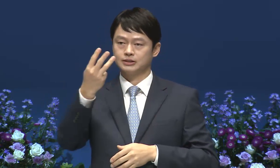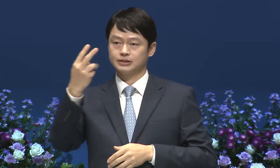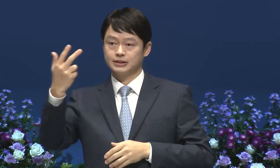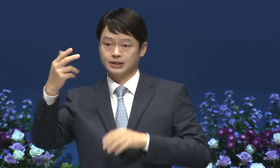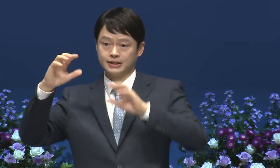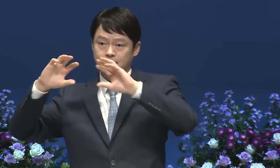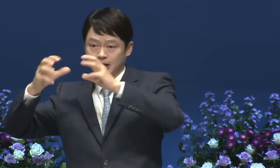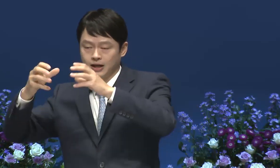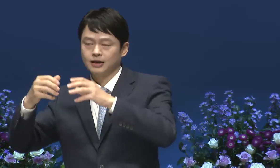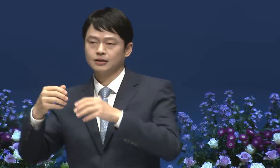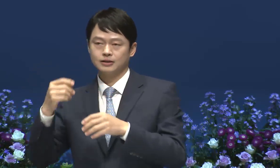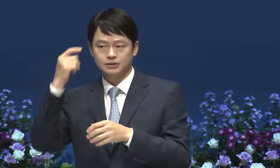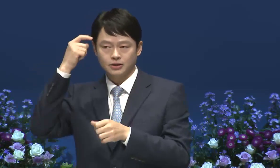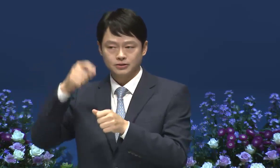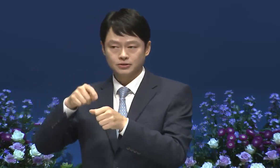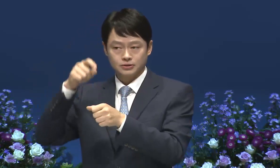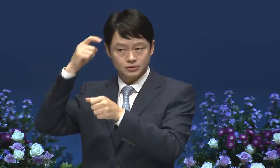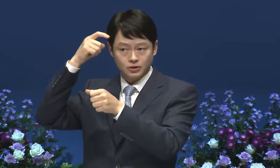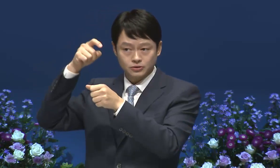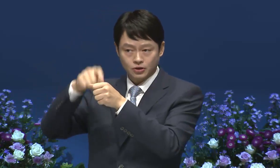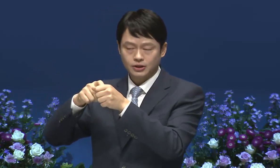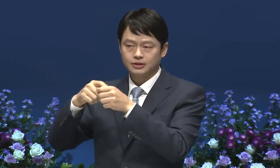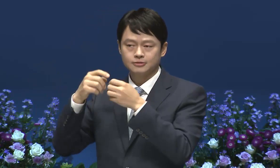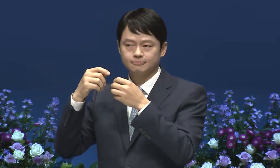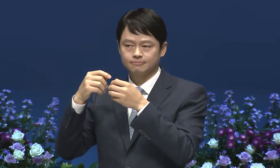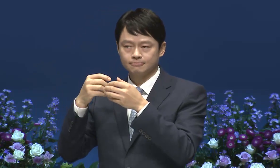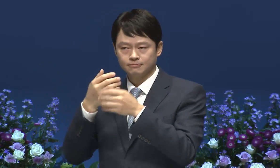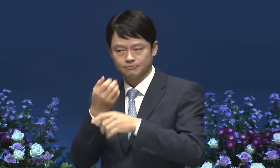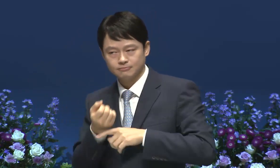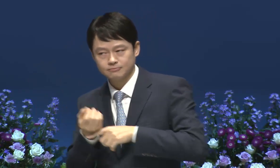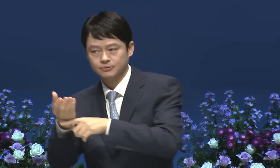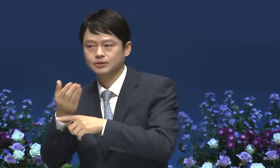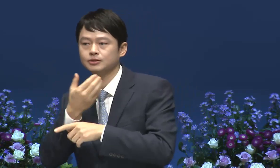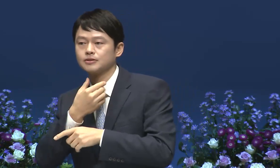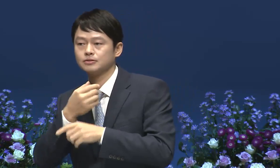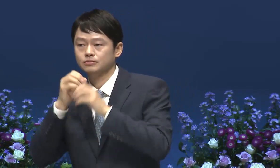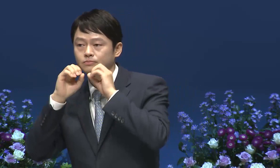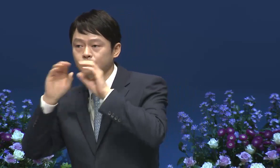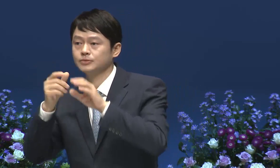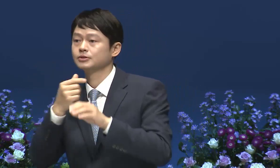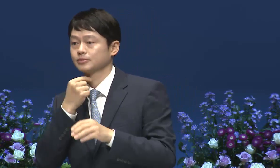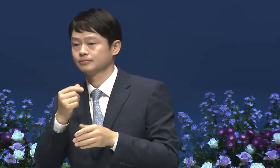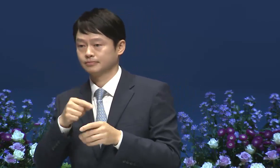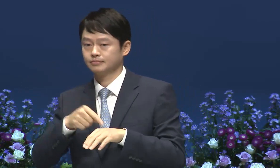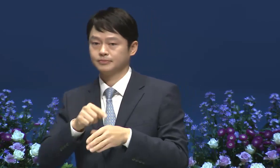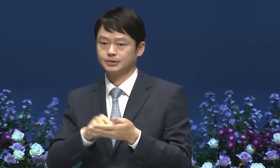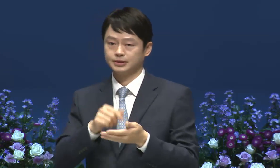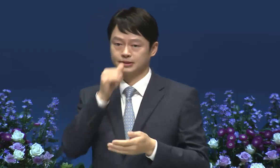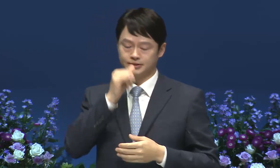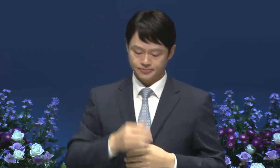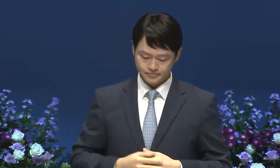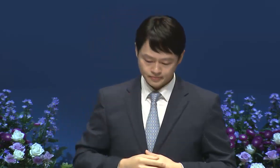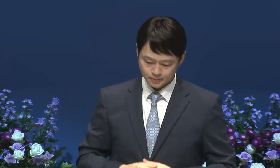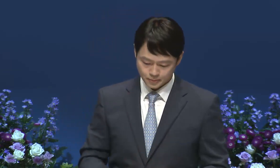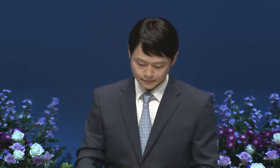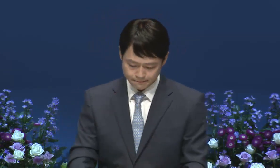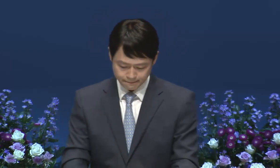세계 농인 복음화를 위해서 237 농인 복음화를 위해서 늘 영적 현장에서 싸우고 있는